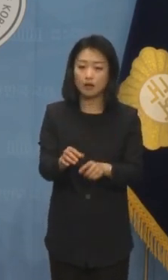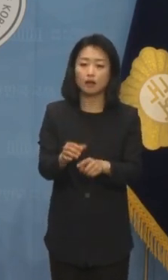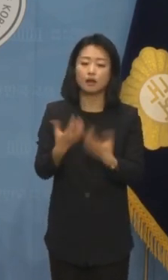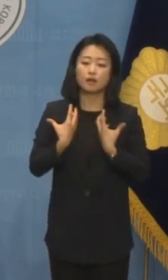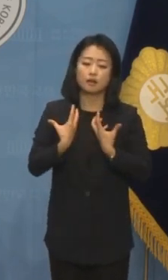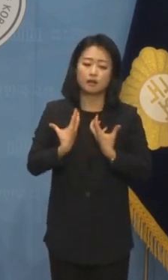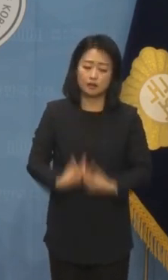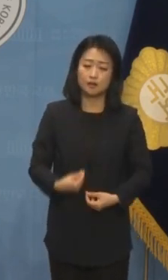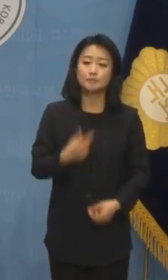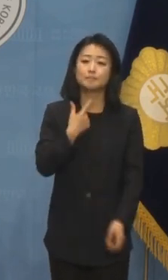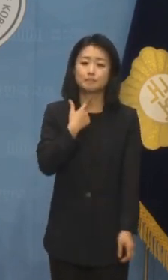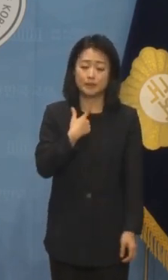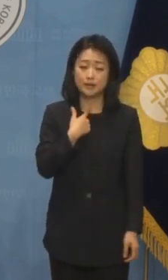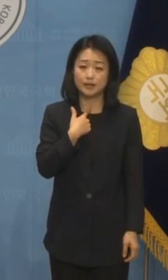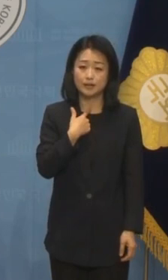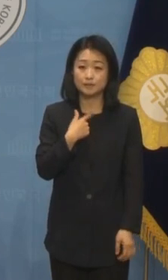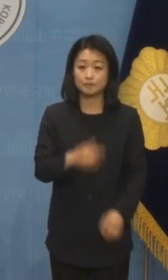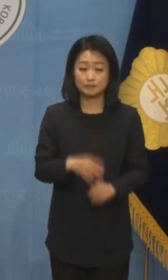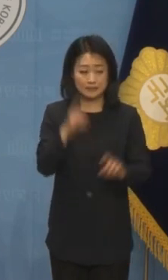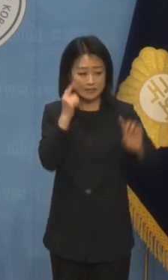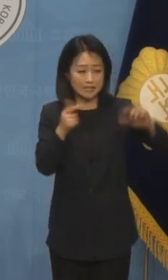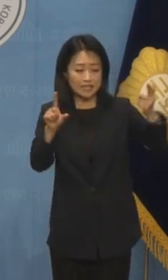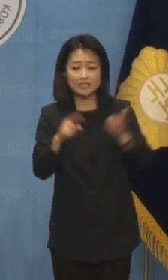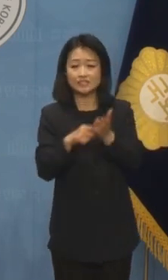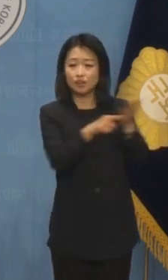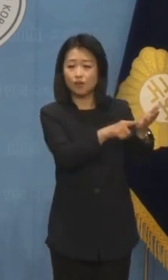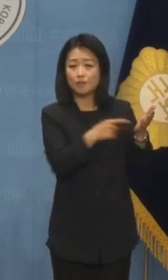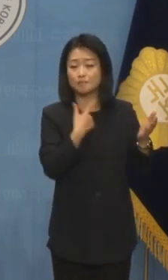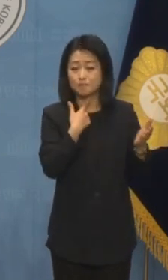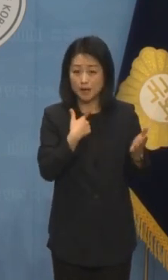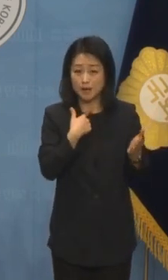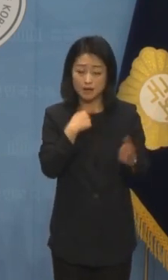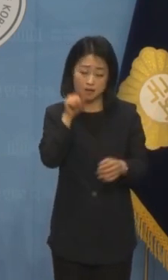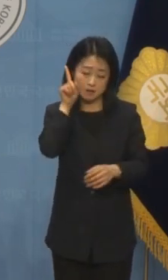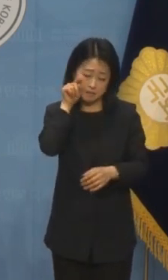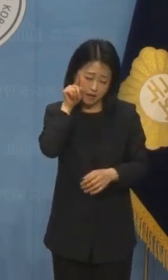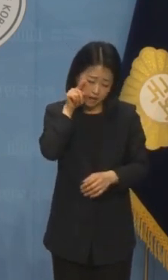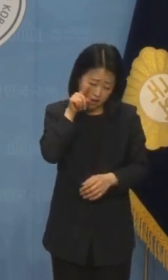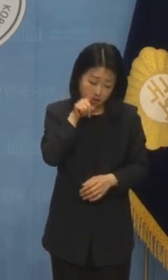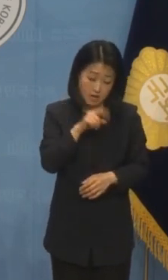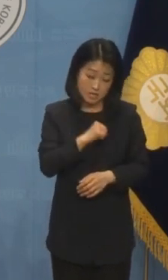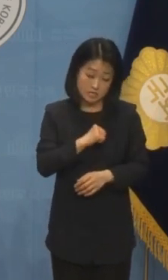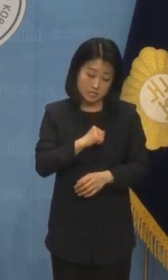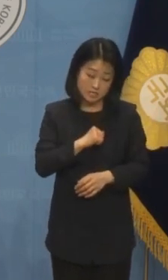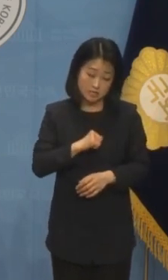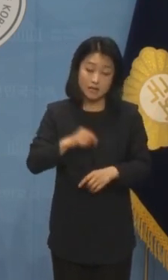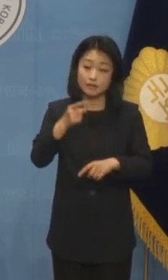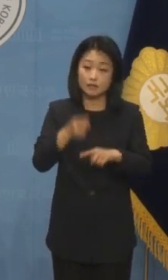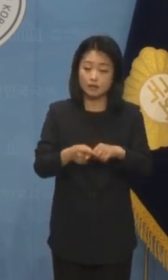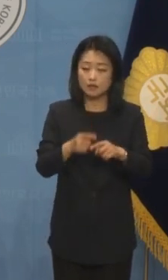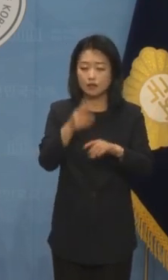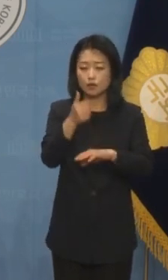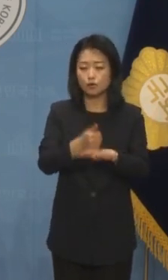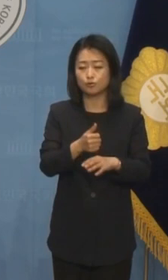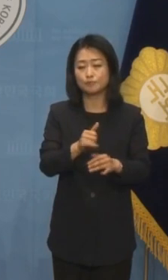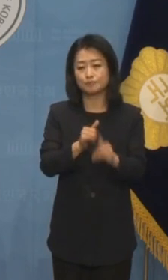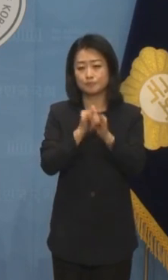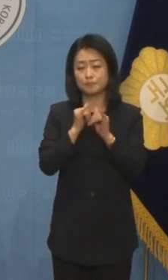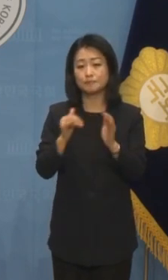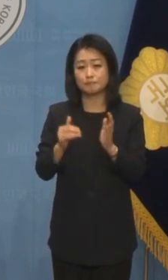절망하게 만들었습니다. 이 신청을 제기했던 피해자는 하루하루를 피말리는 심정으로 버티다가 결국 세상을